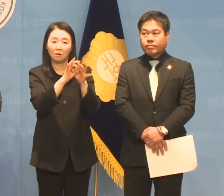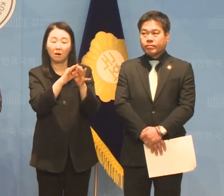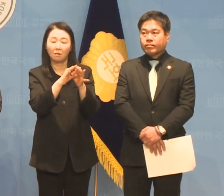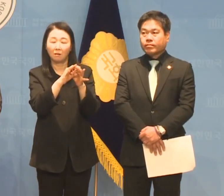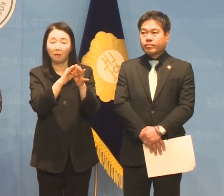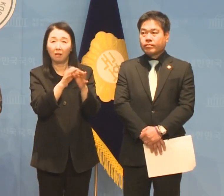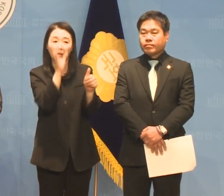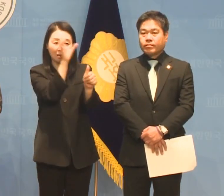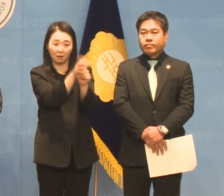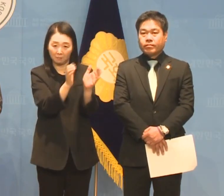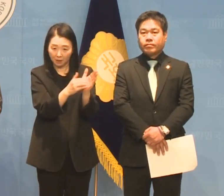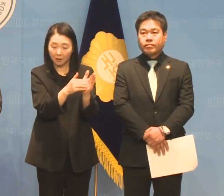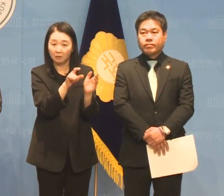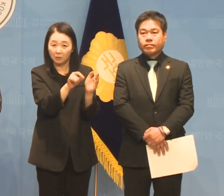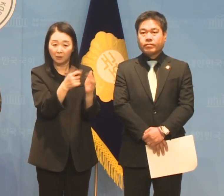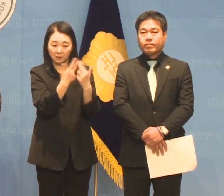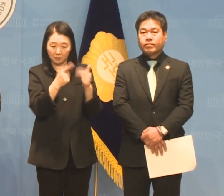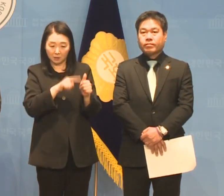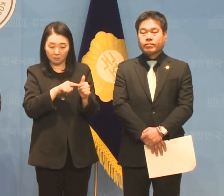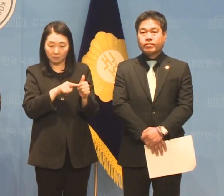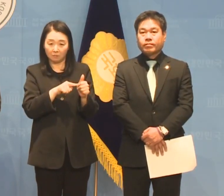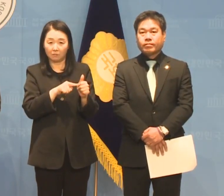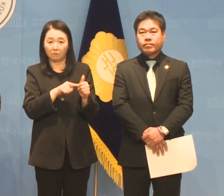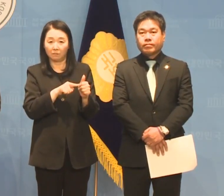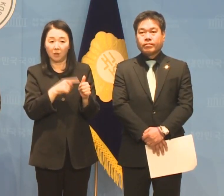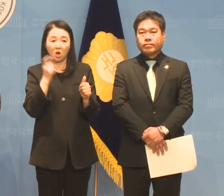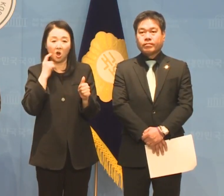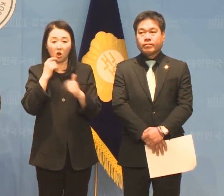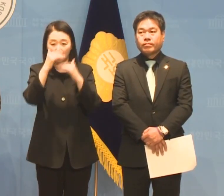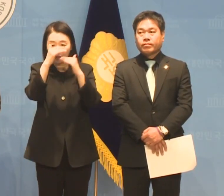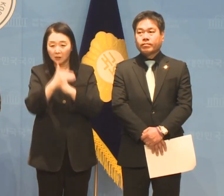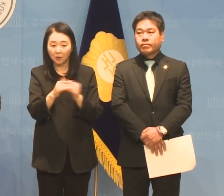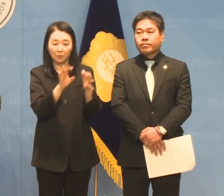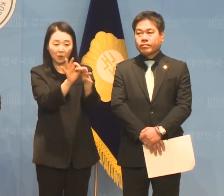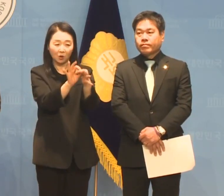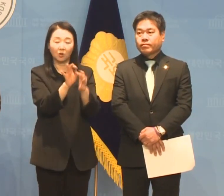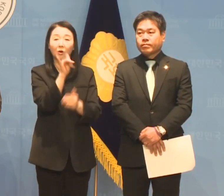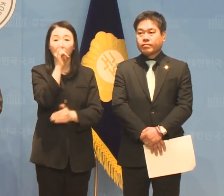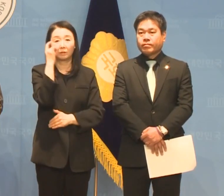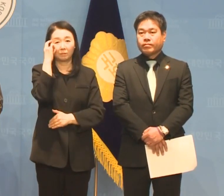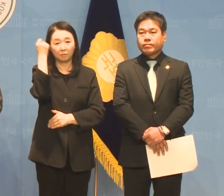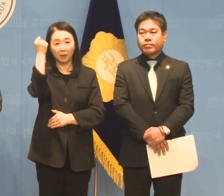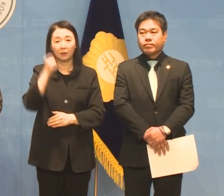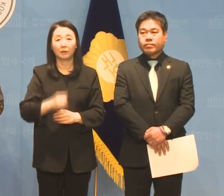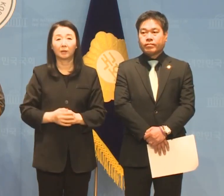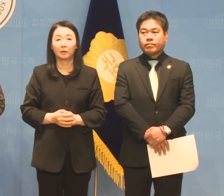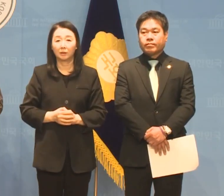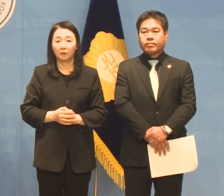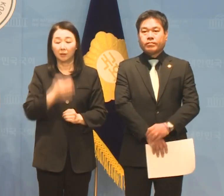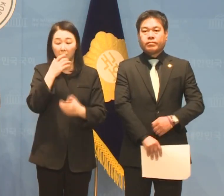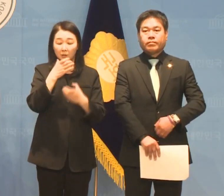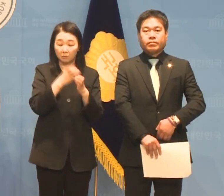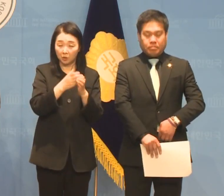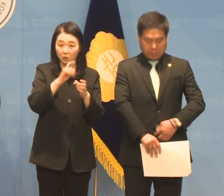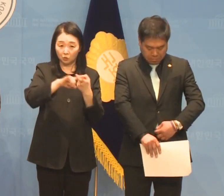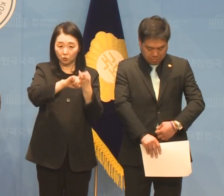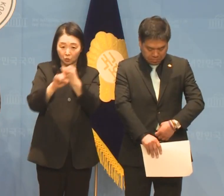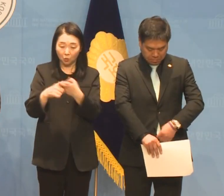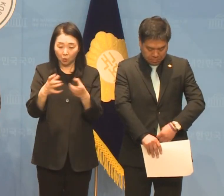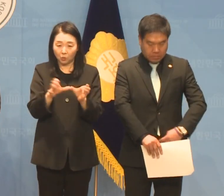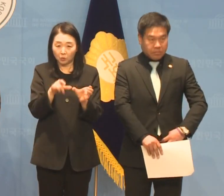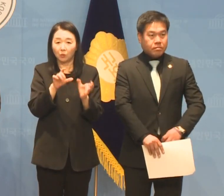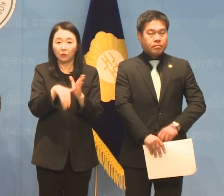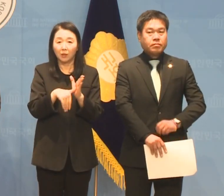매도하는 흐름과 이재명 대표에 대한 허위 발언은 연결점이 있다라고 생각을 합니다. 민주노총에